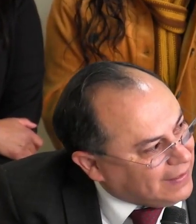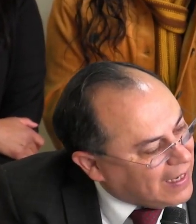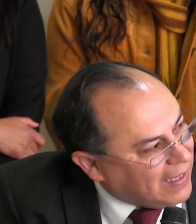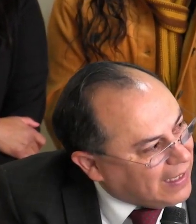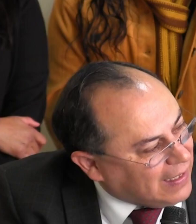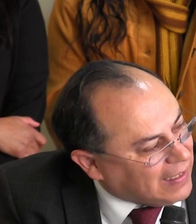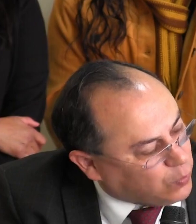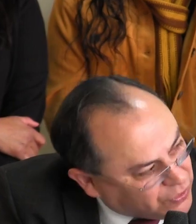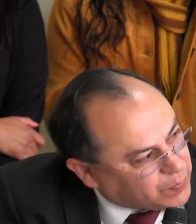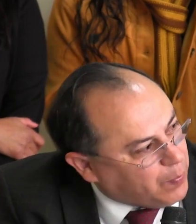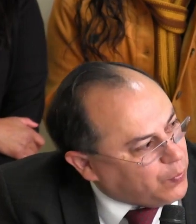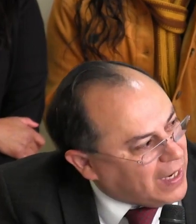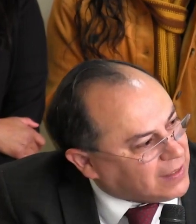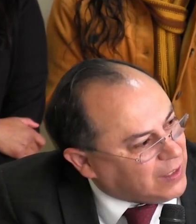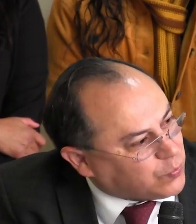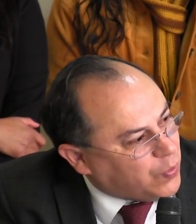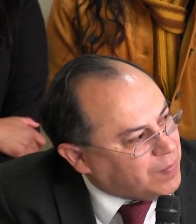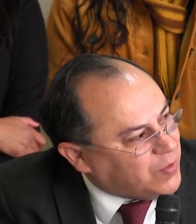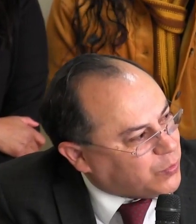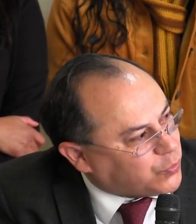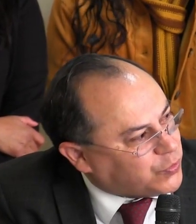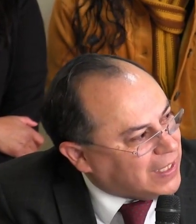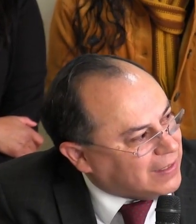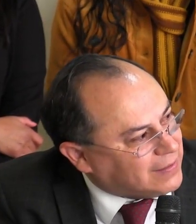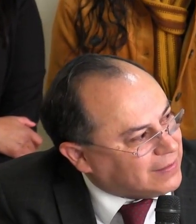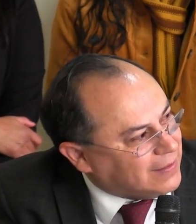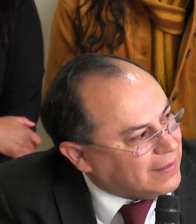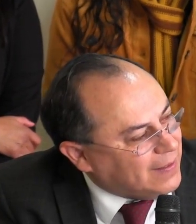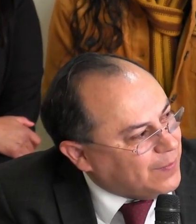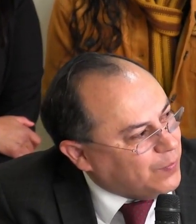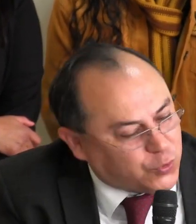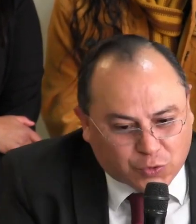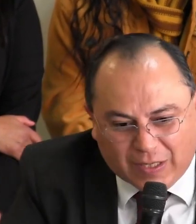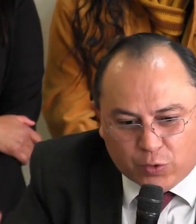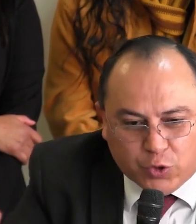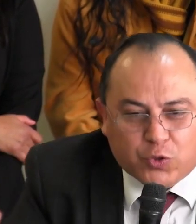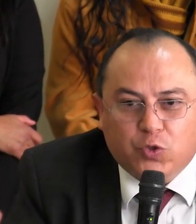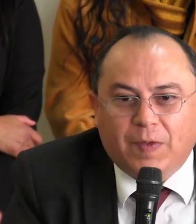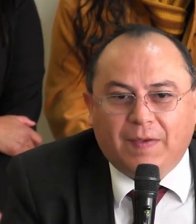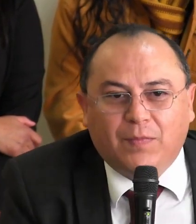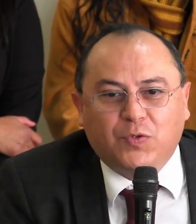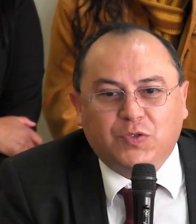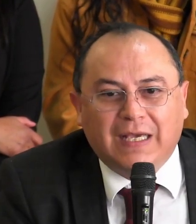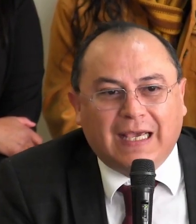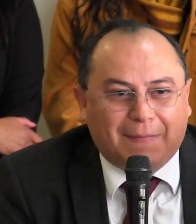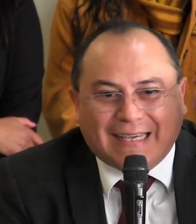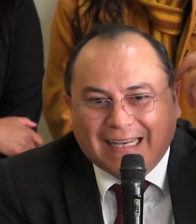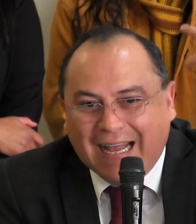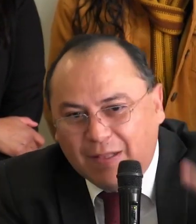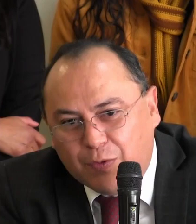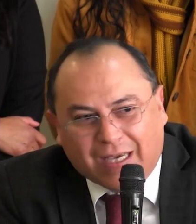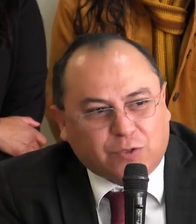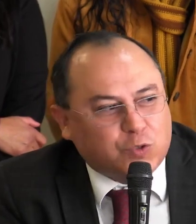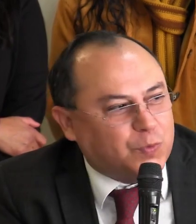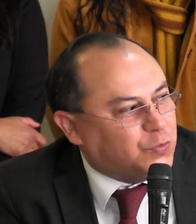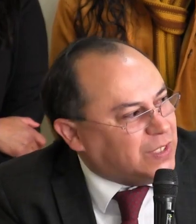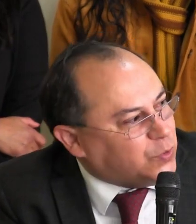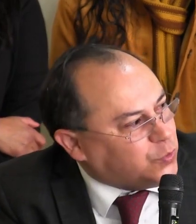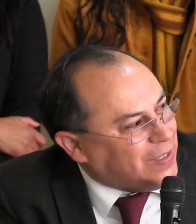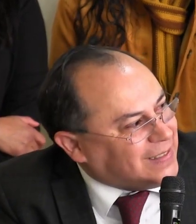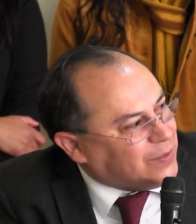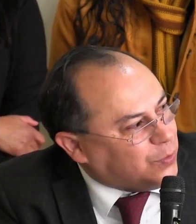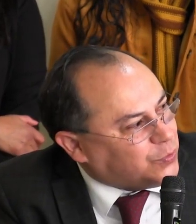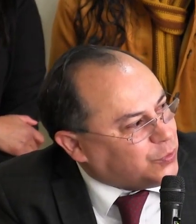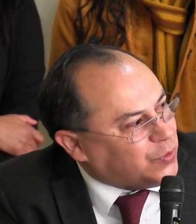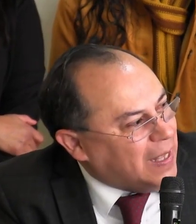proscriben las luchas populares y los movimientos sociales. Muchos de nosotros vivimos imaginando que esos